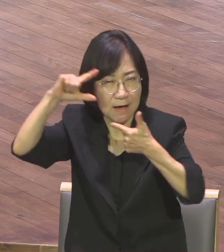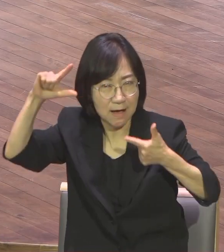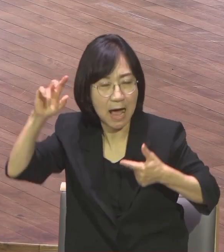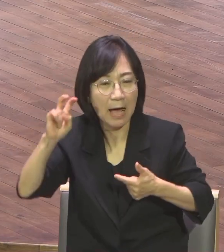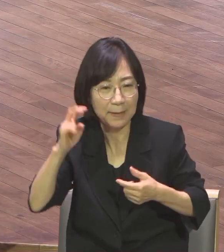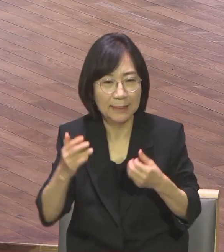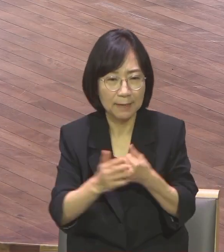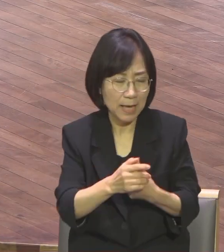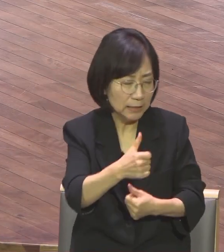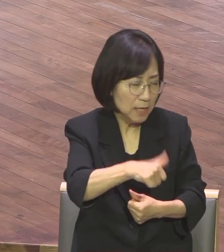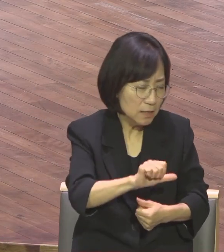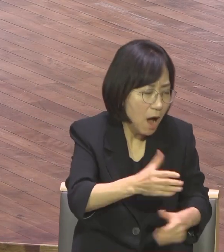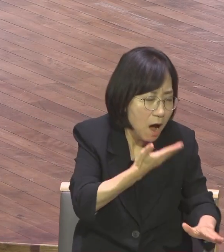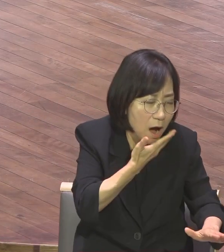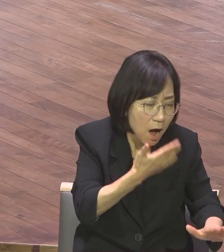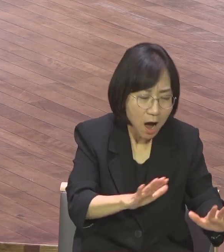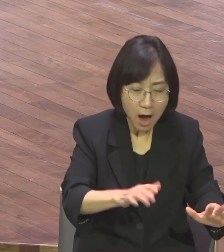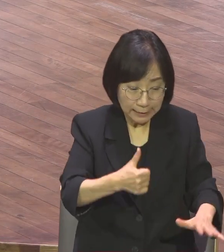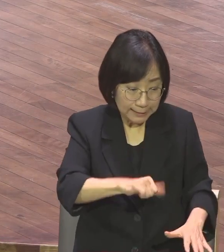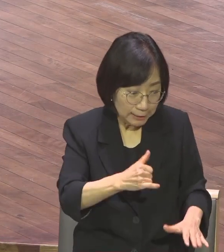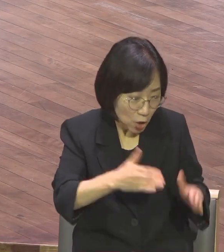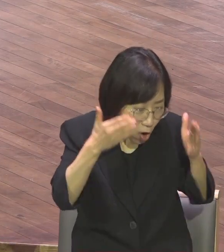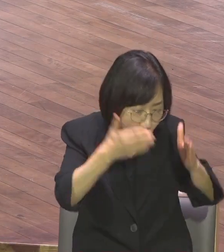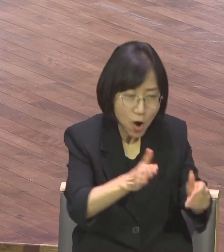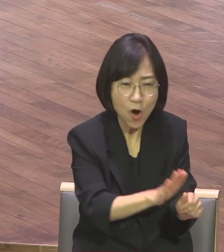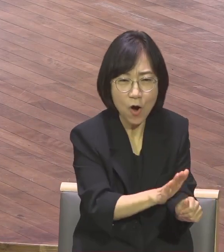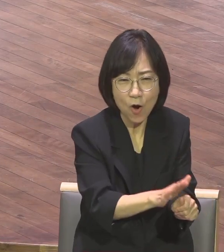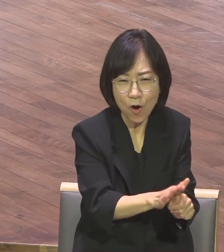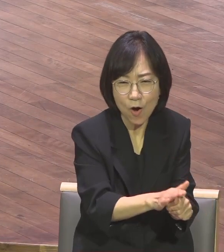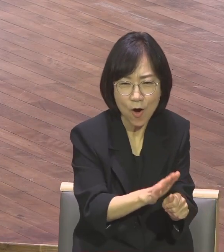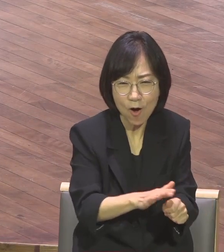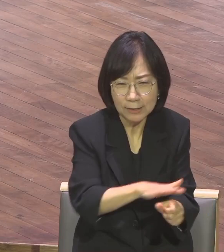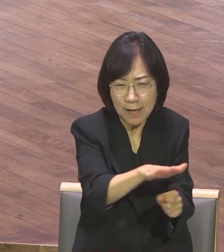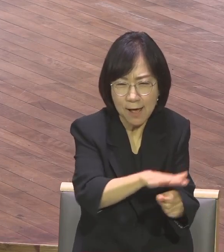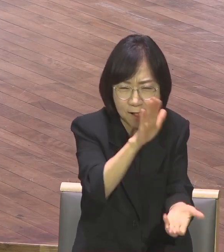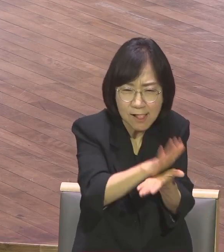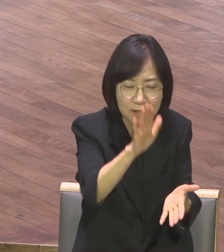내 자식이 우상이야 그냥. 와, 자식 어디네 그냥.